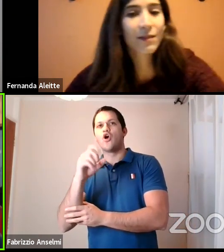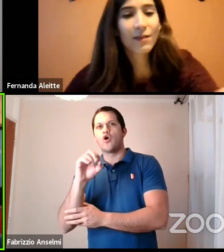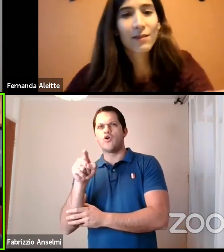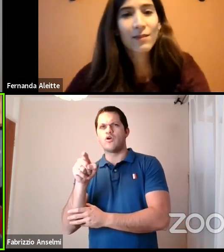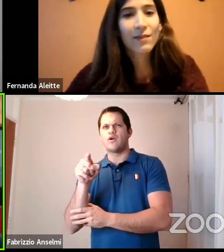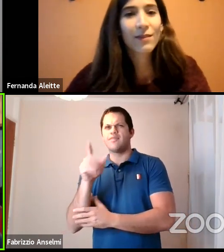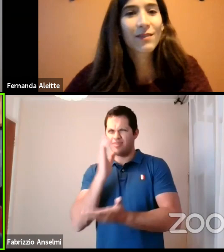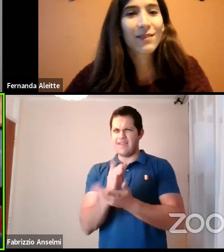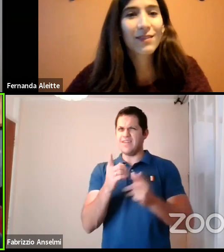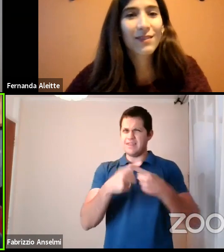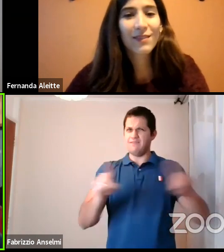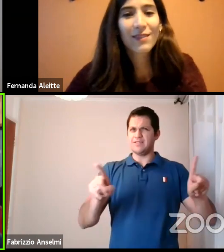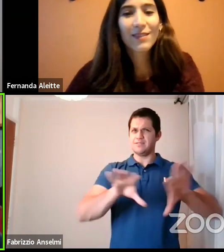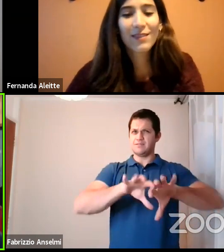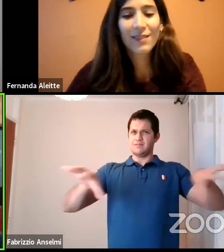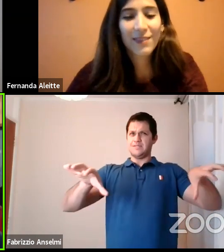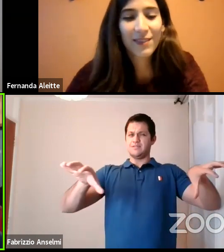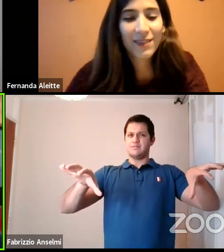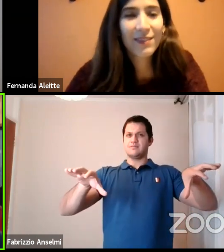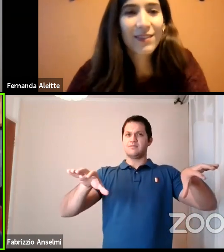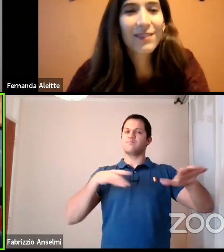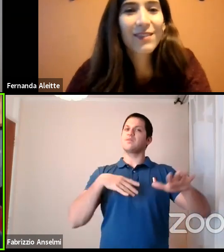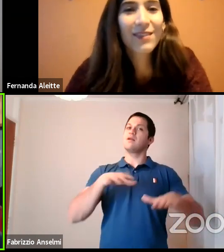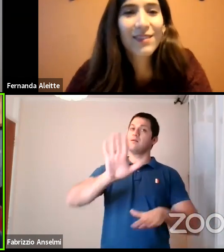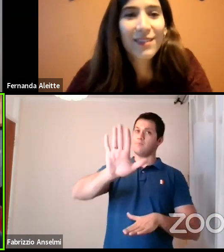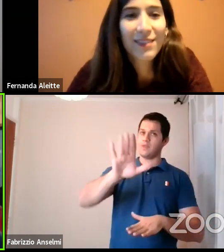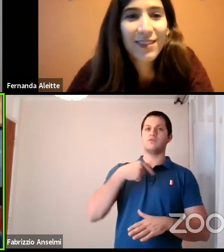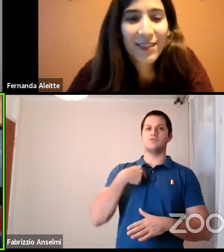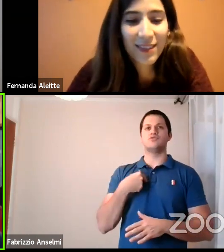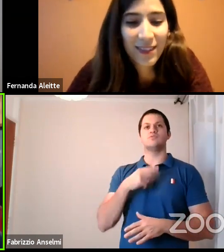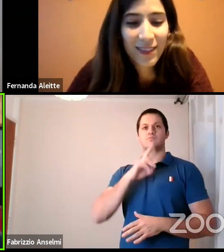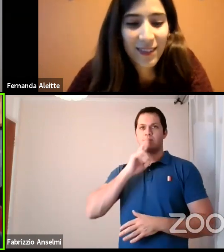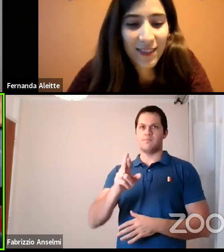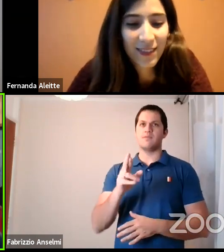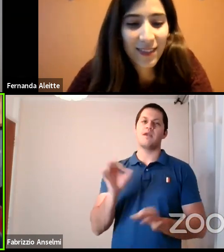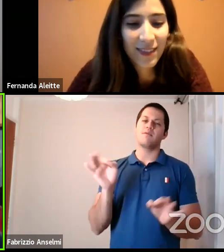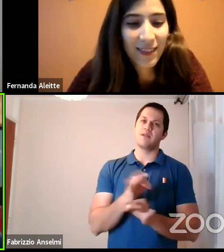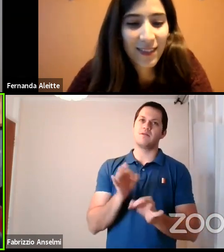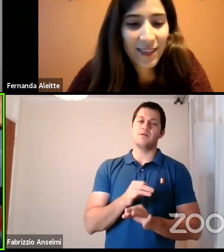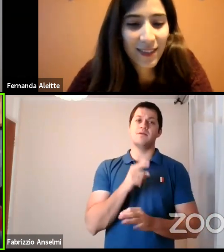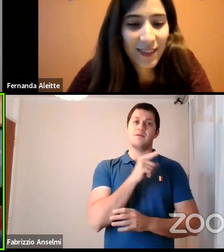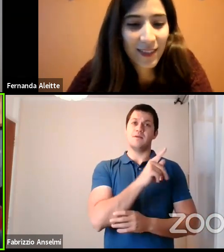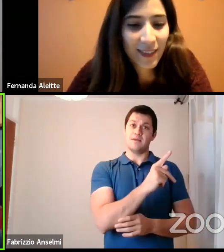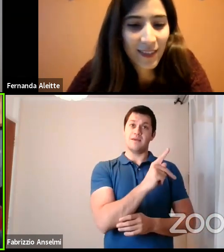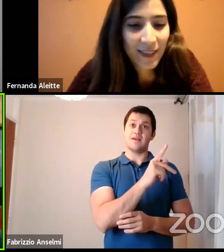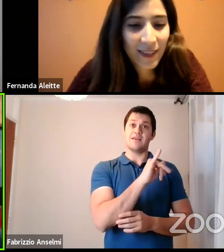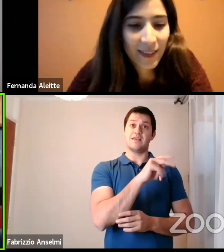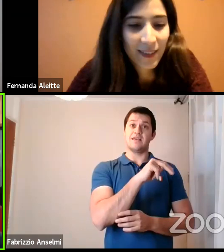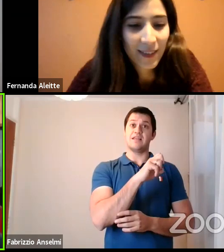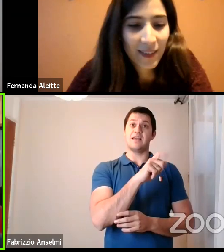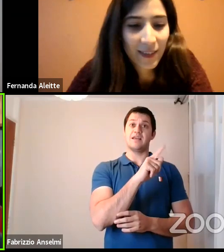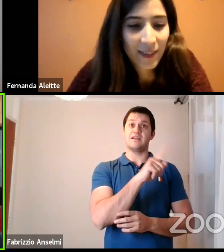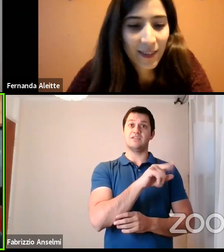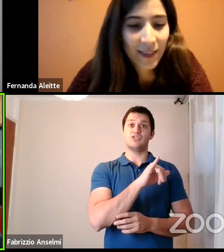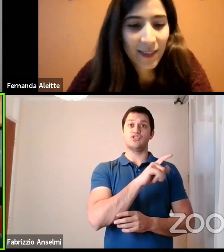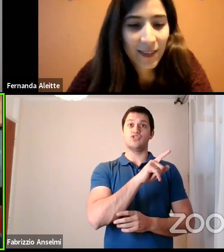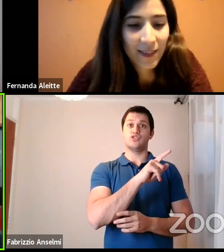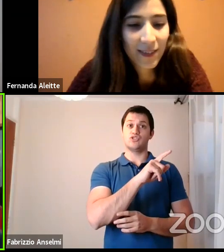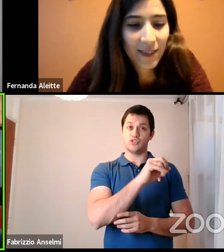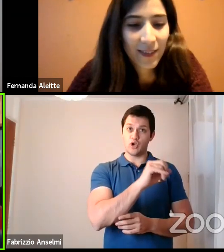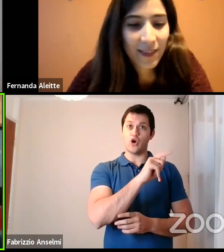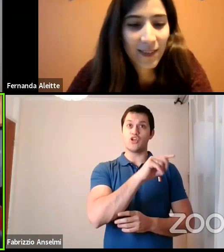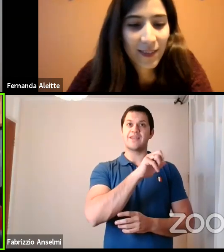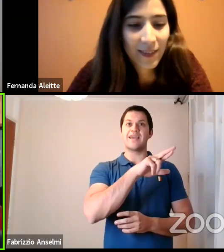avergonzarnos ni renegar de que en parte de nuestro trabajo clínico hacemos kinesioterapia, ¿ya? Durante más